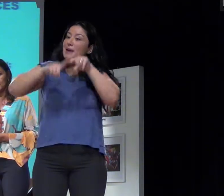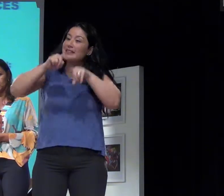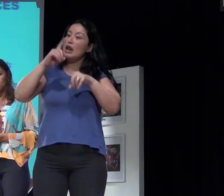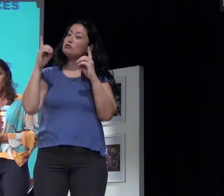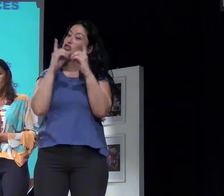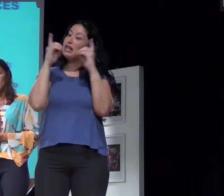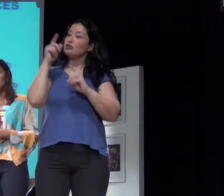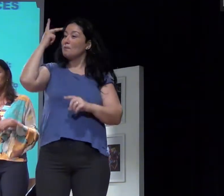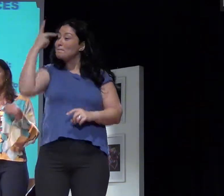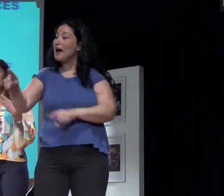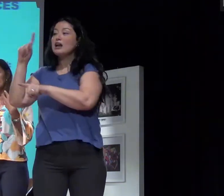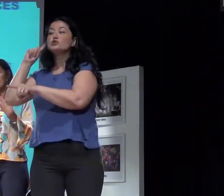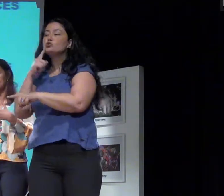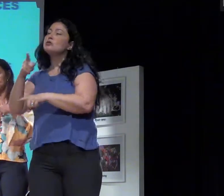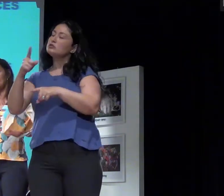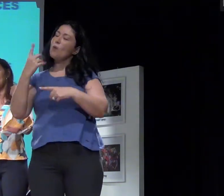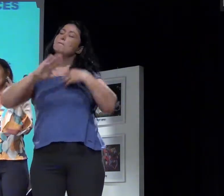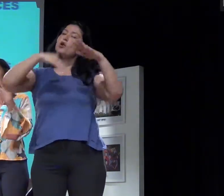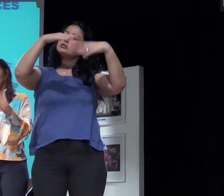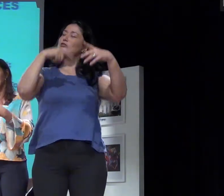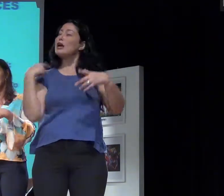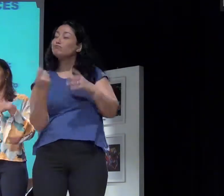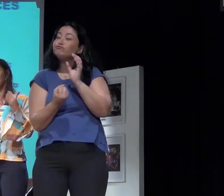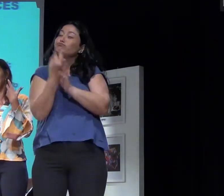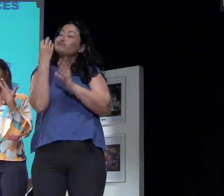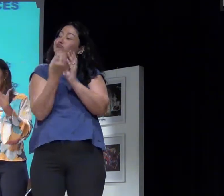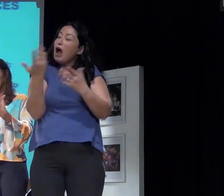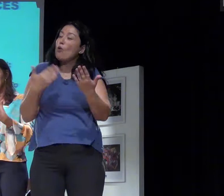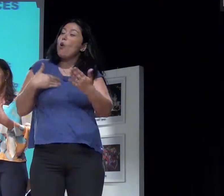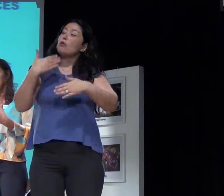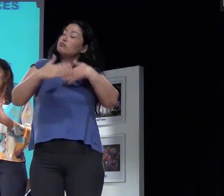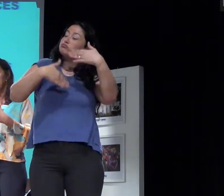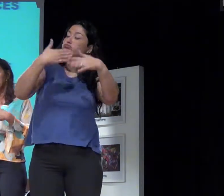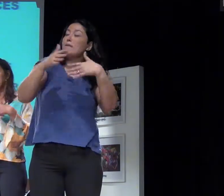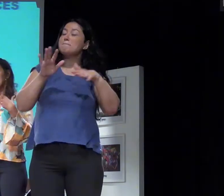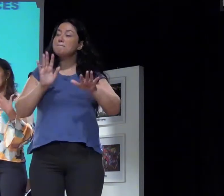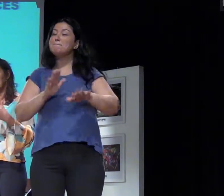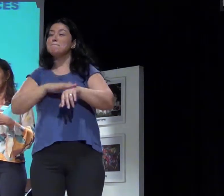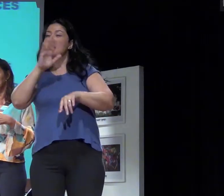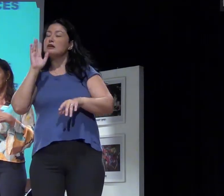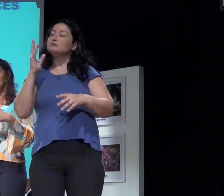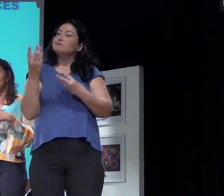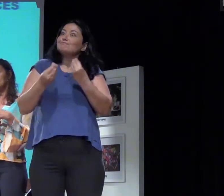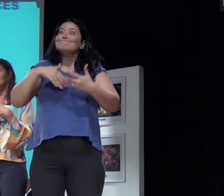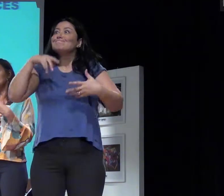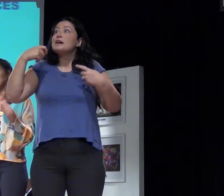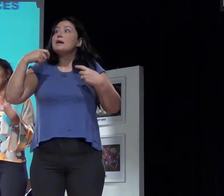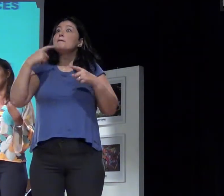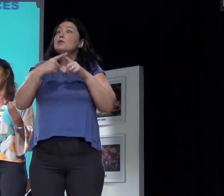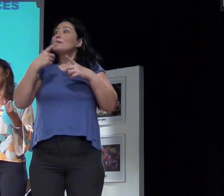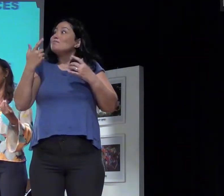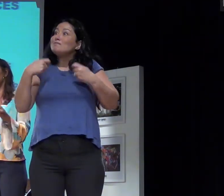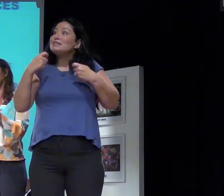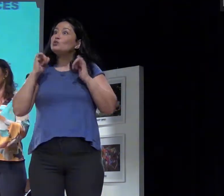para surdo. Isso é todo um processo que a gente está começando a desenvolver com mais, né, intensidade. Para quê? Para que tudo